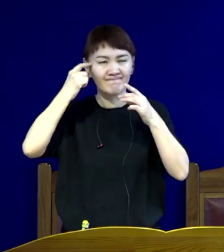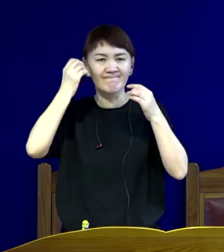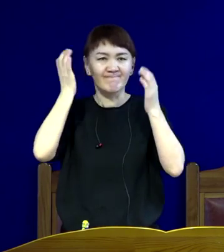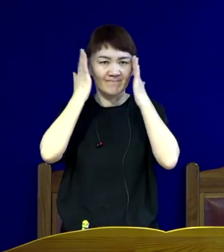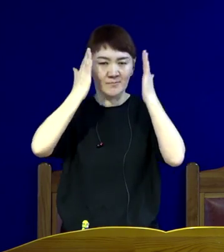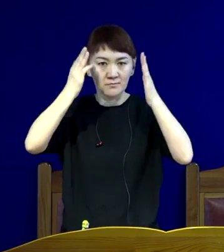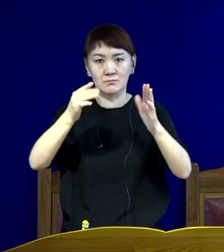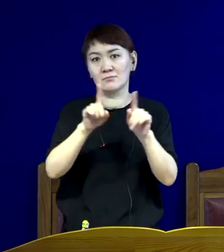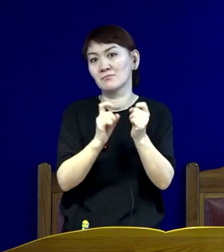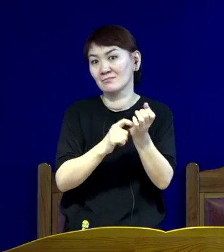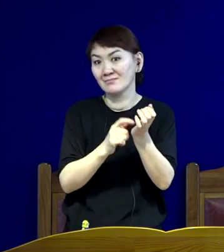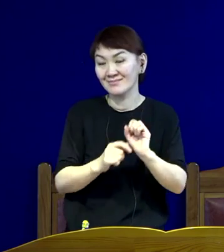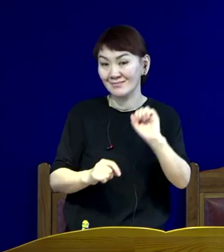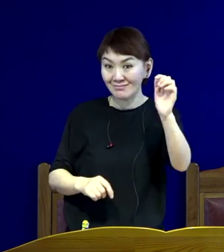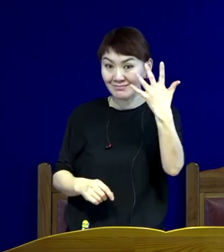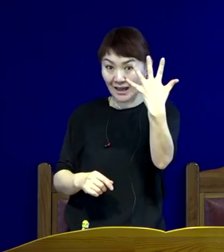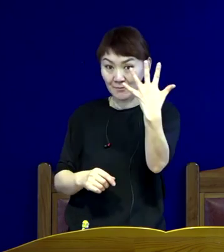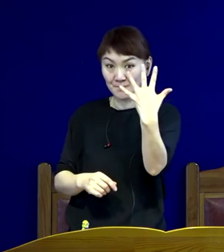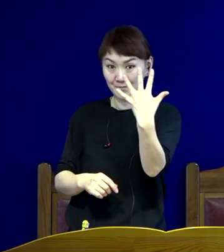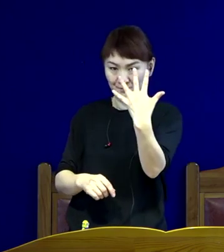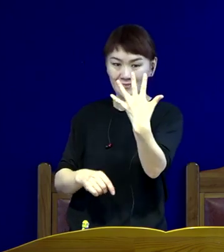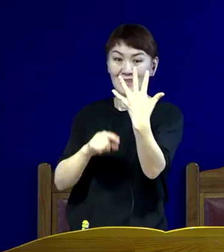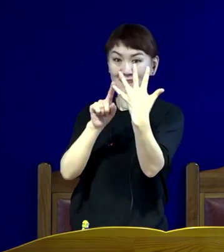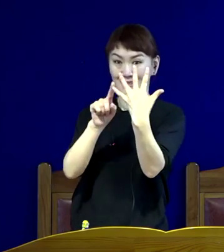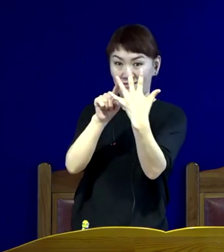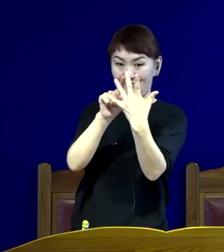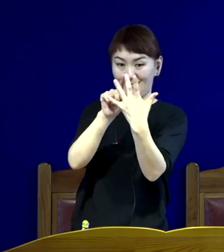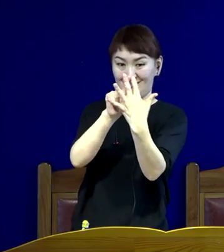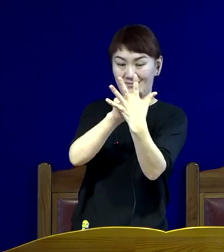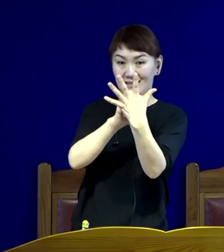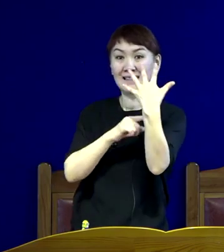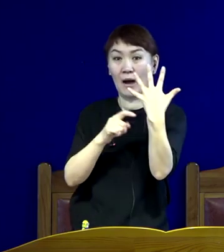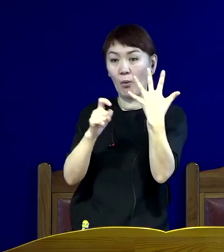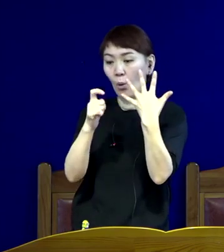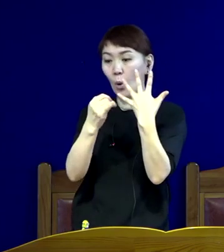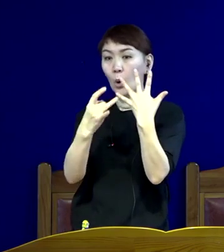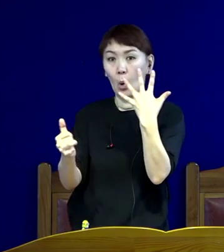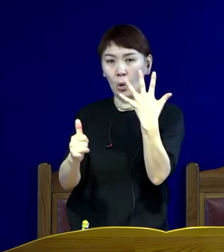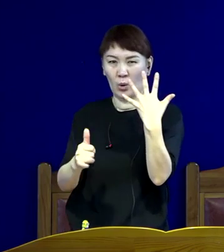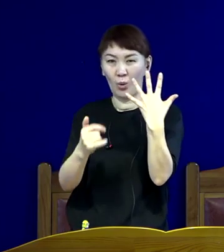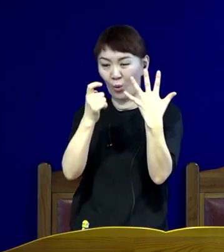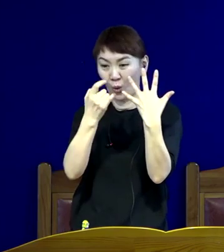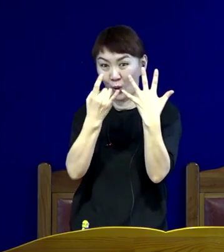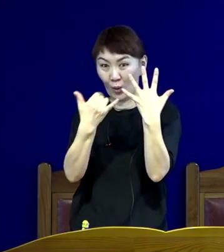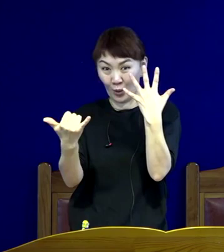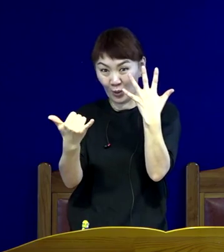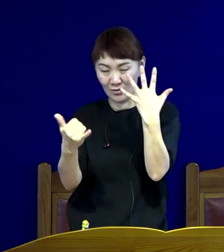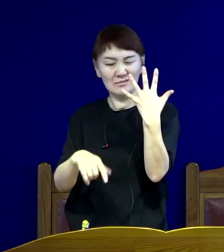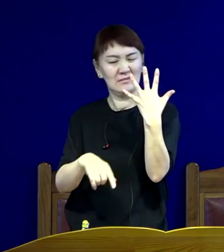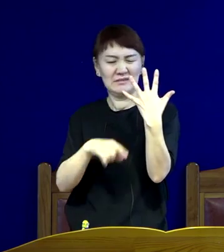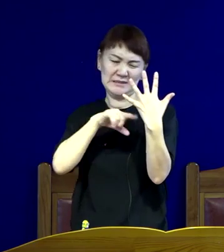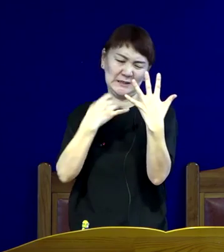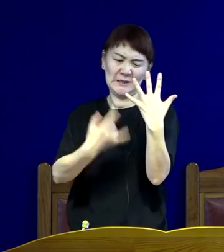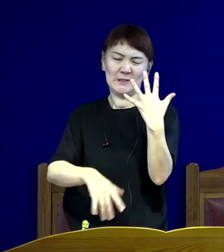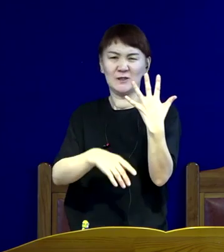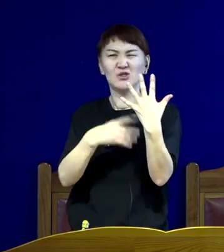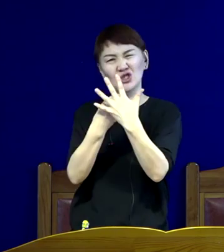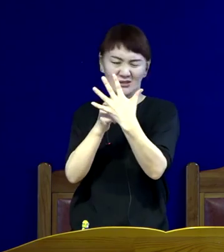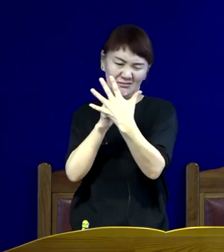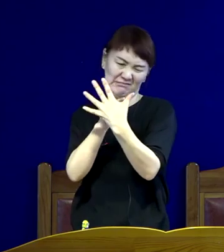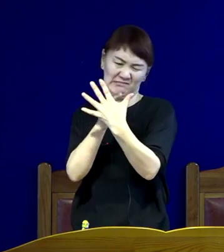байна. Альж хуруугаа бай нэгийг нь тасаа айчих юм бол үнэнхээр тав тухгүй байна. Ялангуяа эрхий хуруу байхгүй